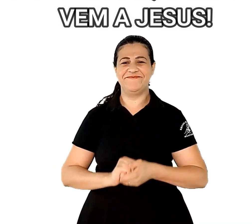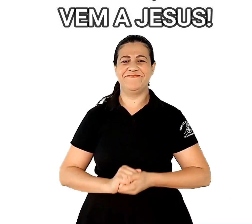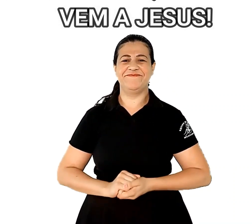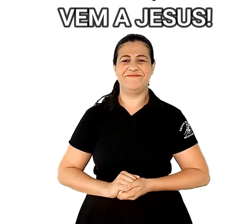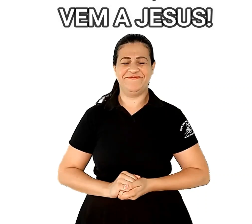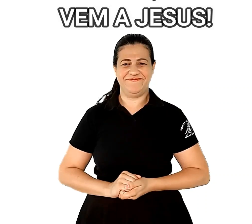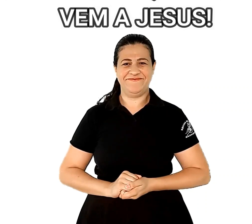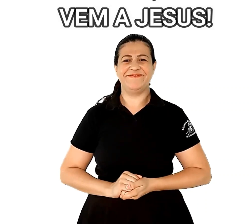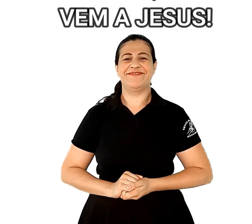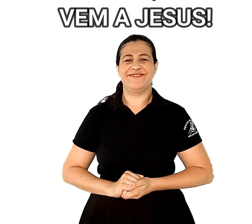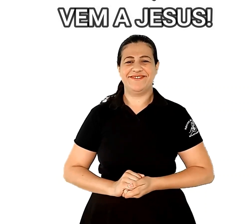Jesus.